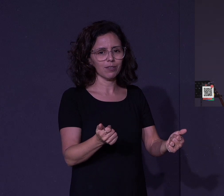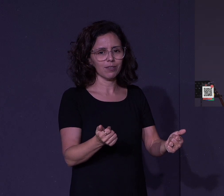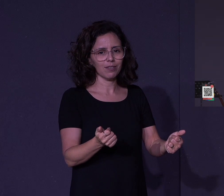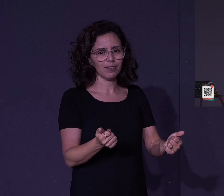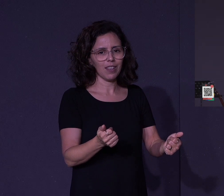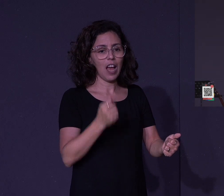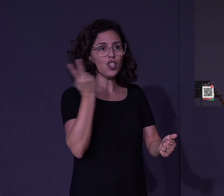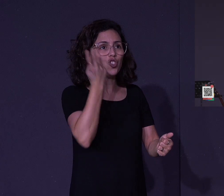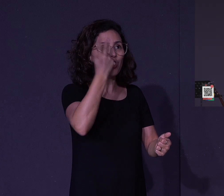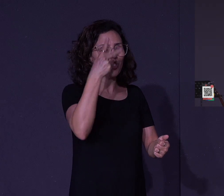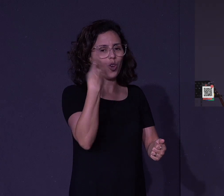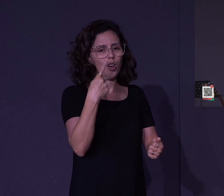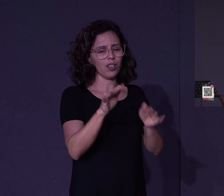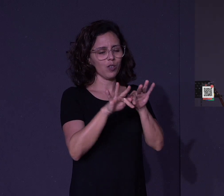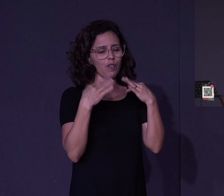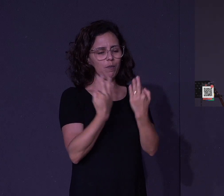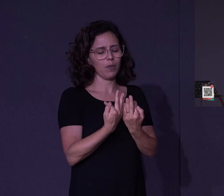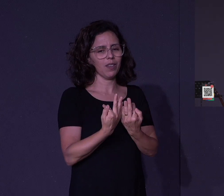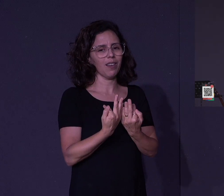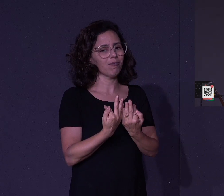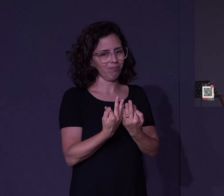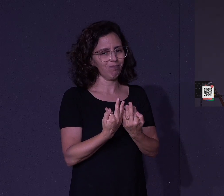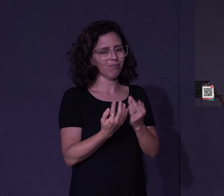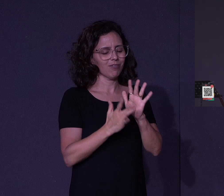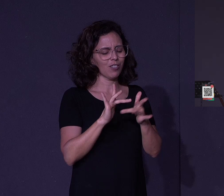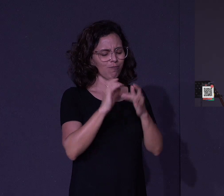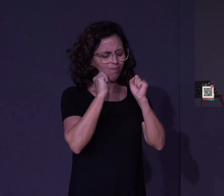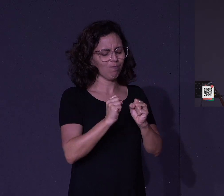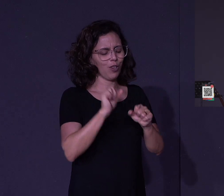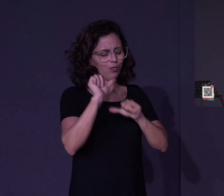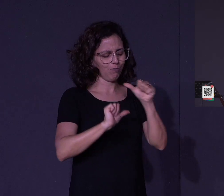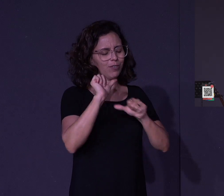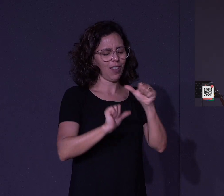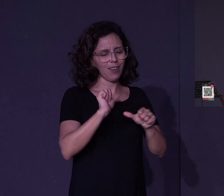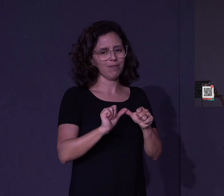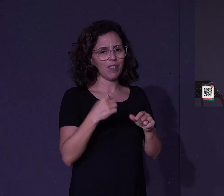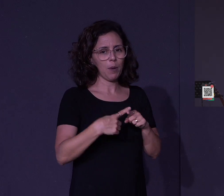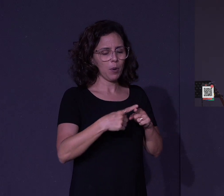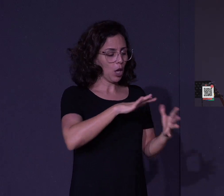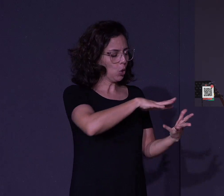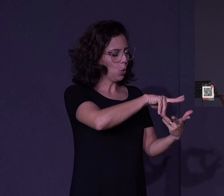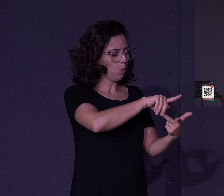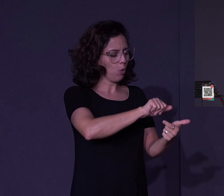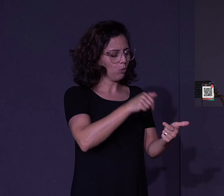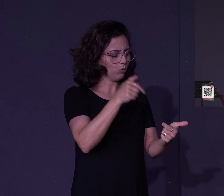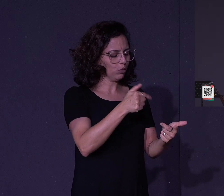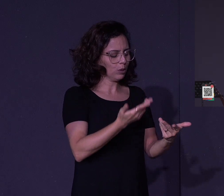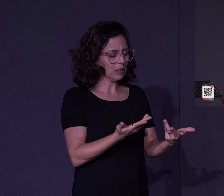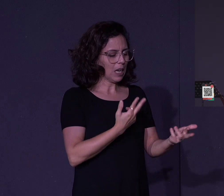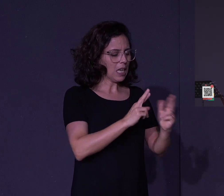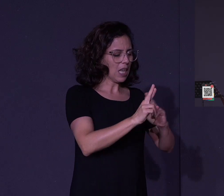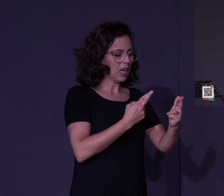Em um mundo onde a insensibilidade toma conta de muitas mentes e corações, em um mundo onde as relações muitas vezes são